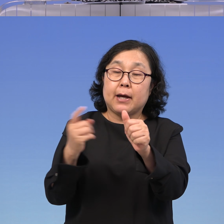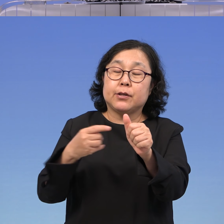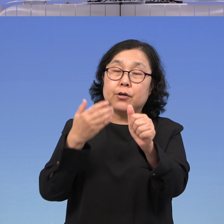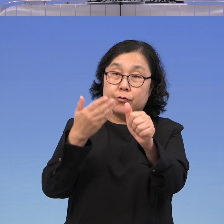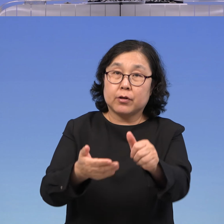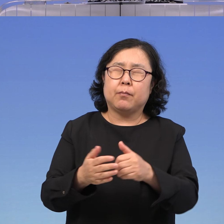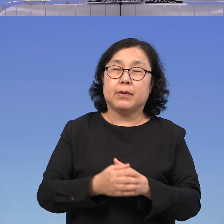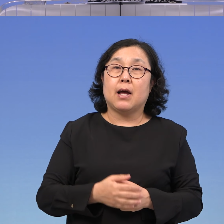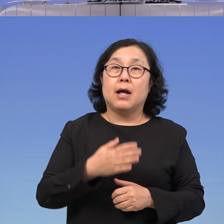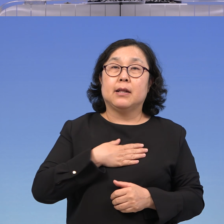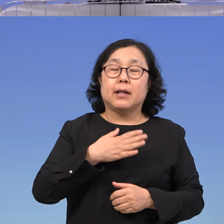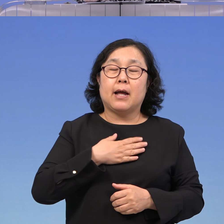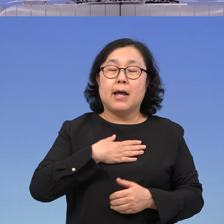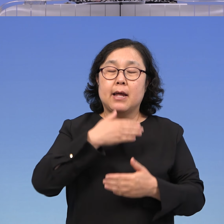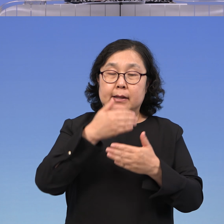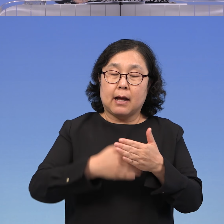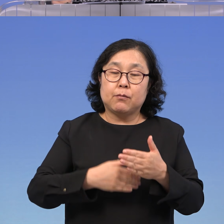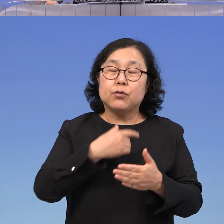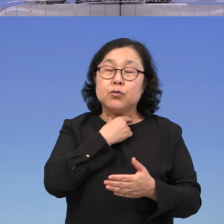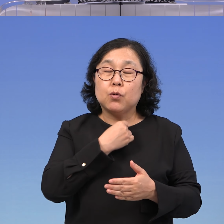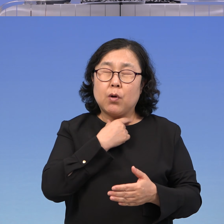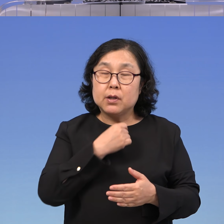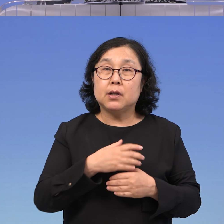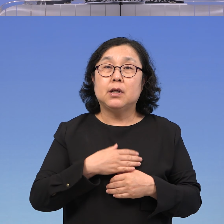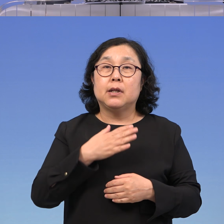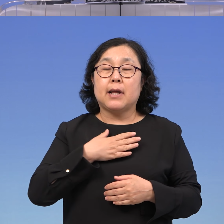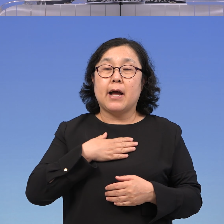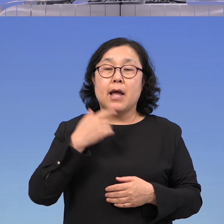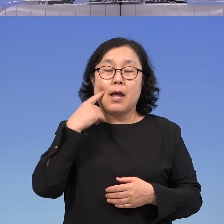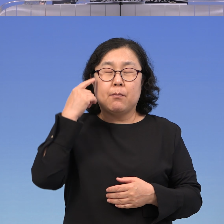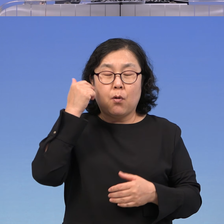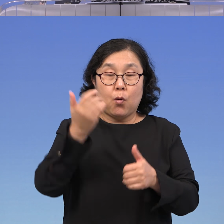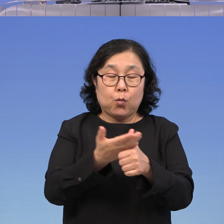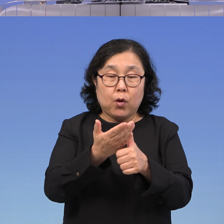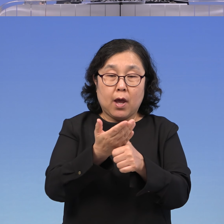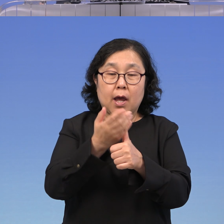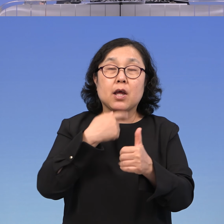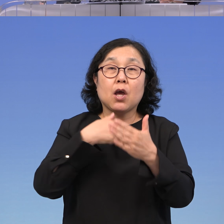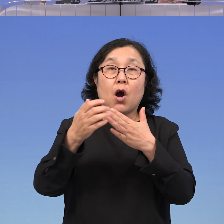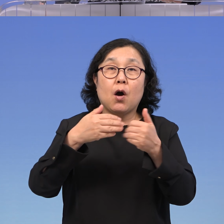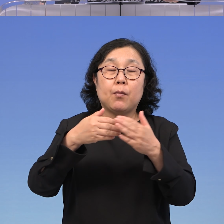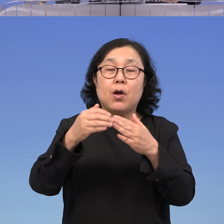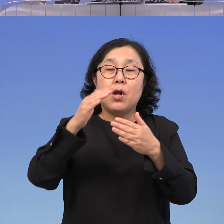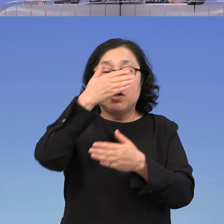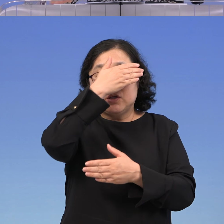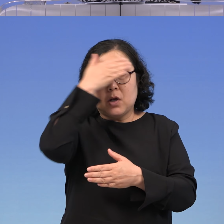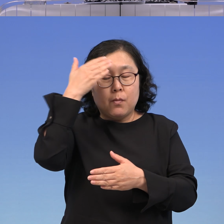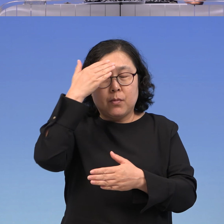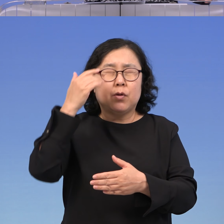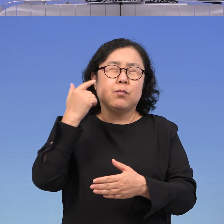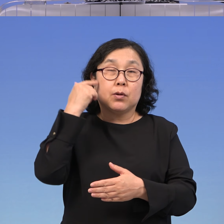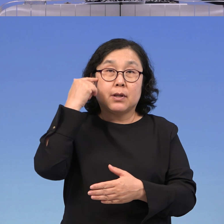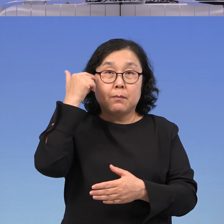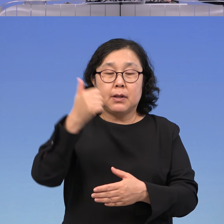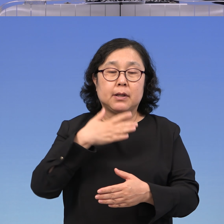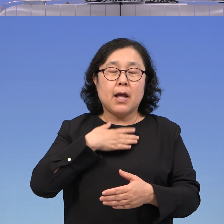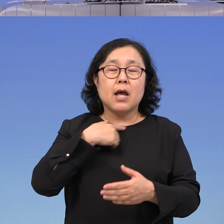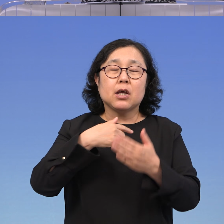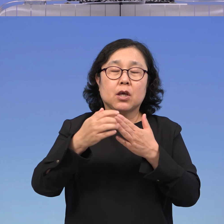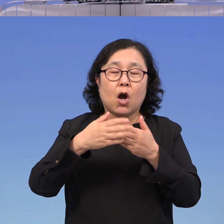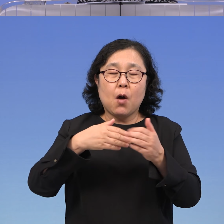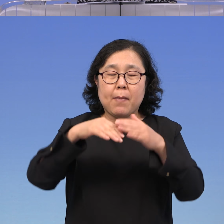모르지만 제모 k 의 경험들을 이제 우리 젊은 신학도 들에 의해 어 젊은 후배 목사 님들에게 정말 제가